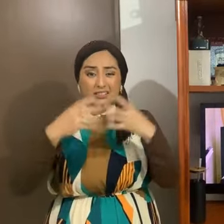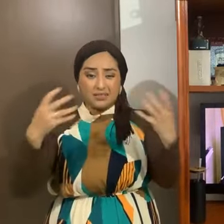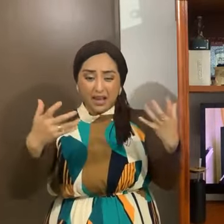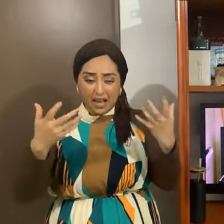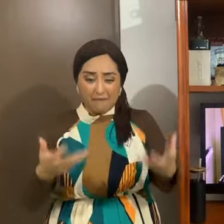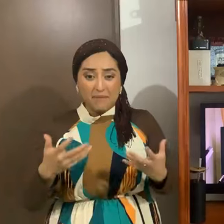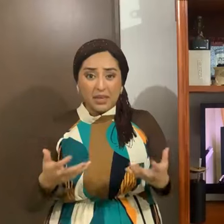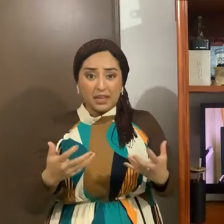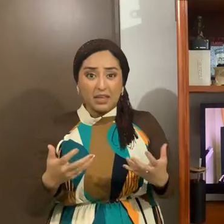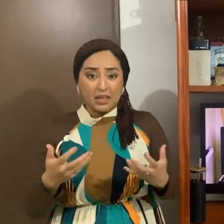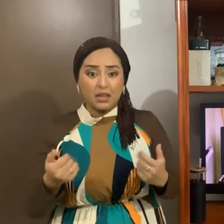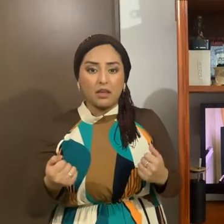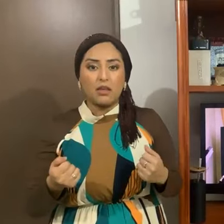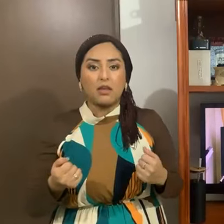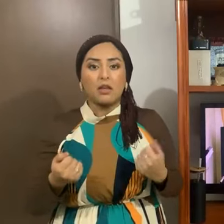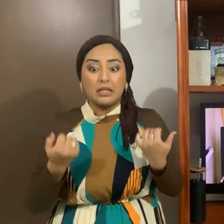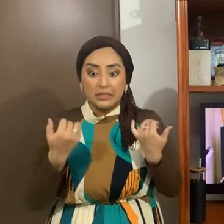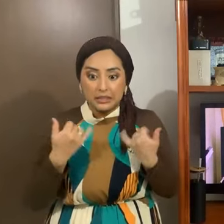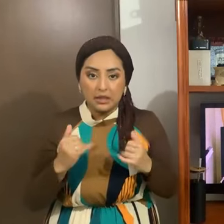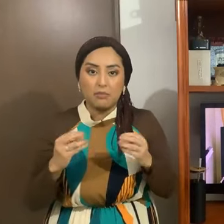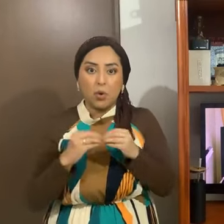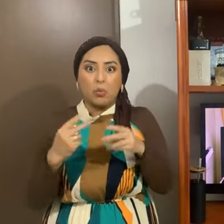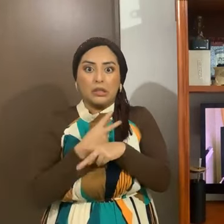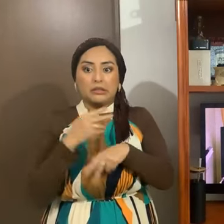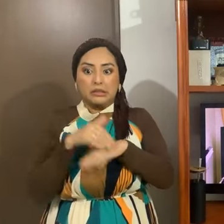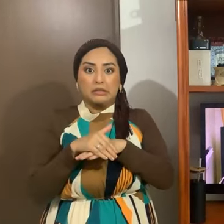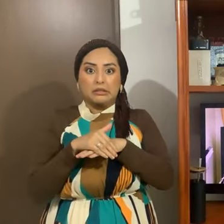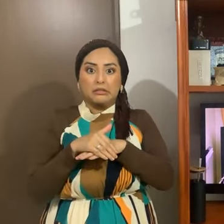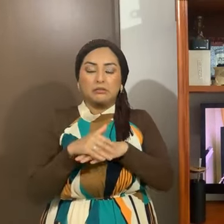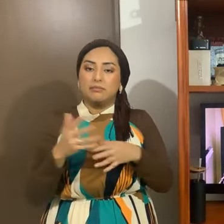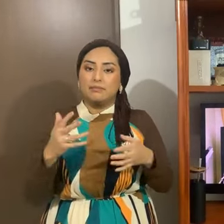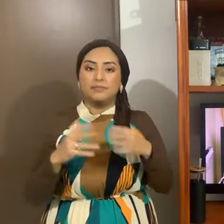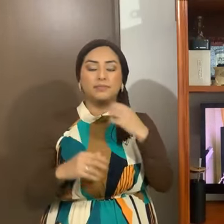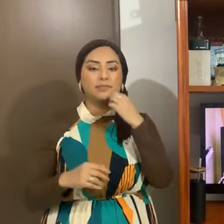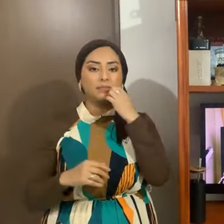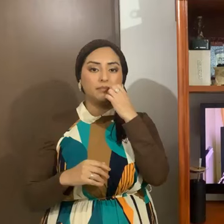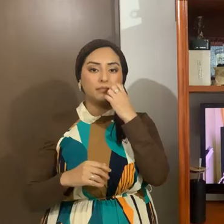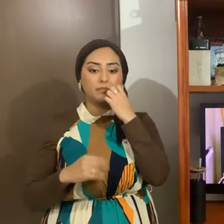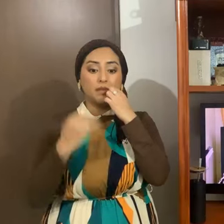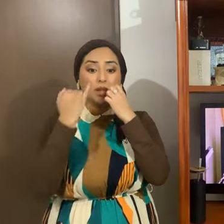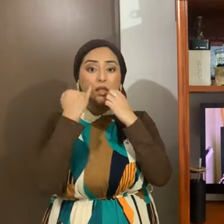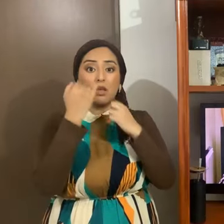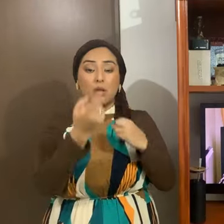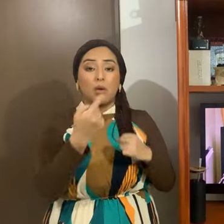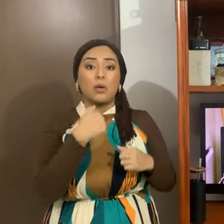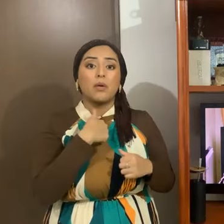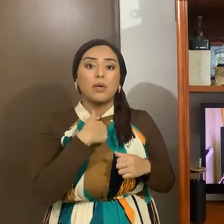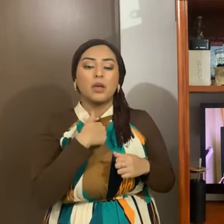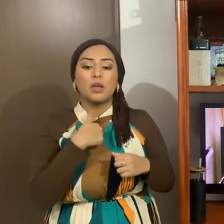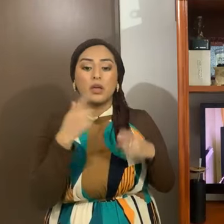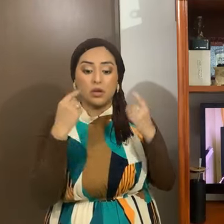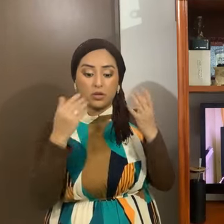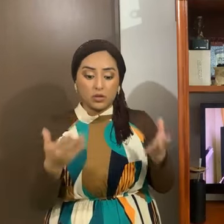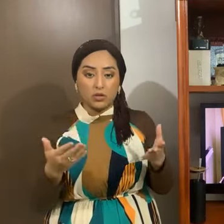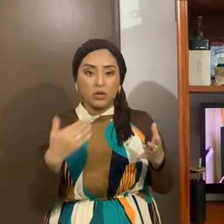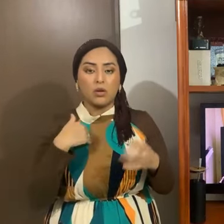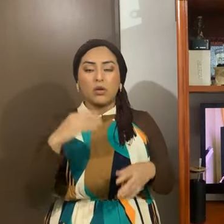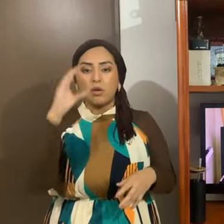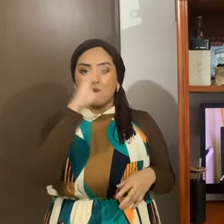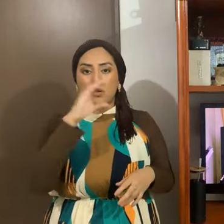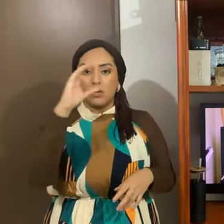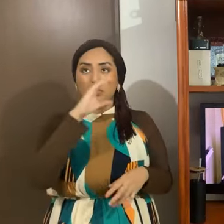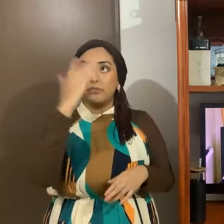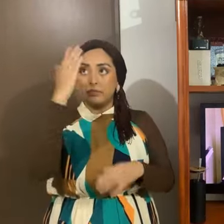comer mucho, entonces todavía será peor esa noche. ¿Amén? Si nosotros hacemos esto, buscamos